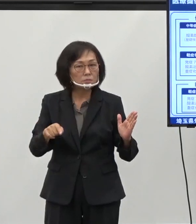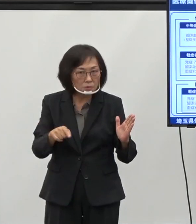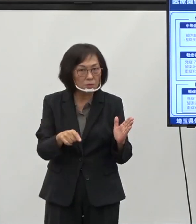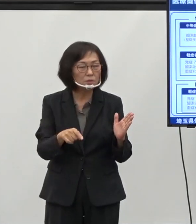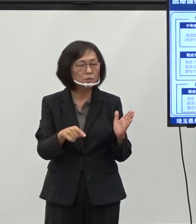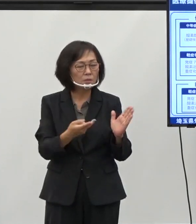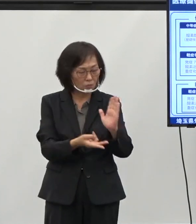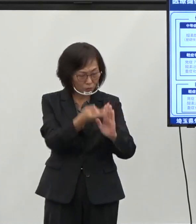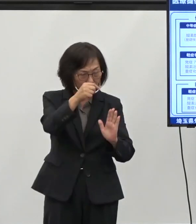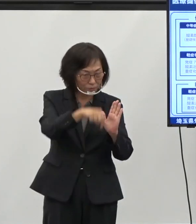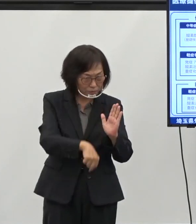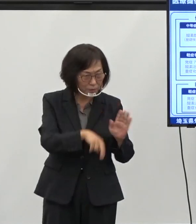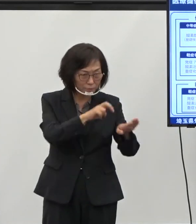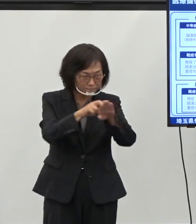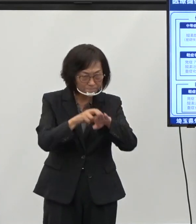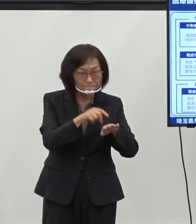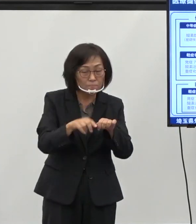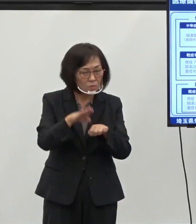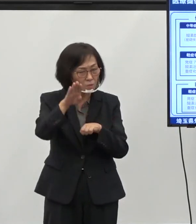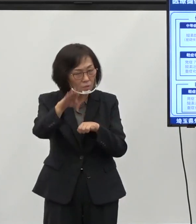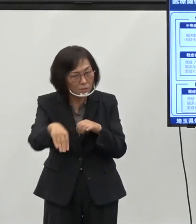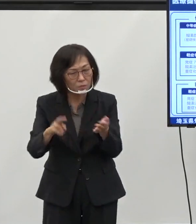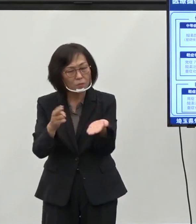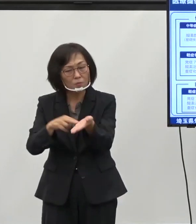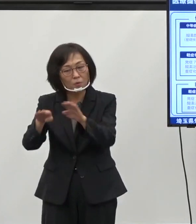けるように検討を進めていきたいと思います。